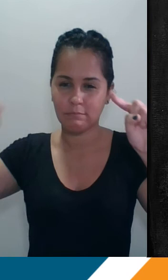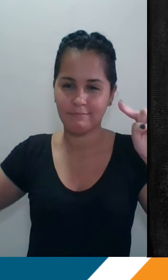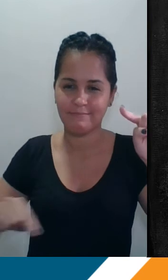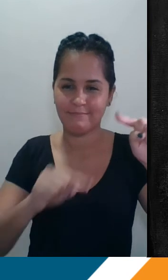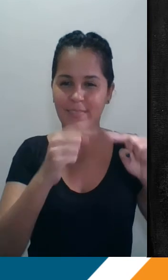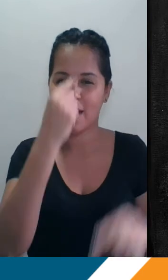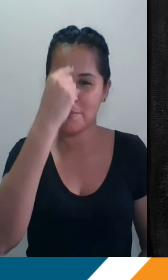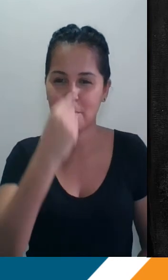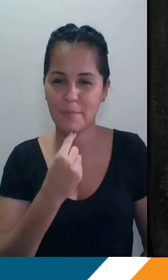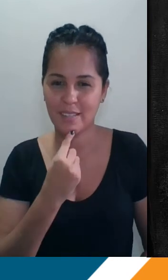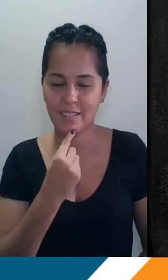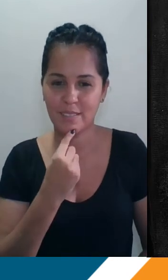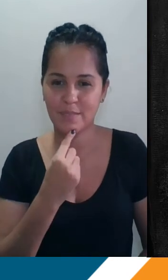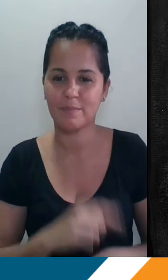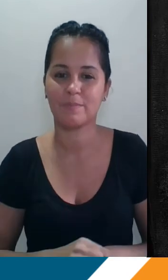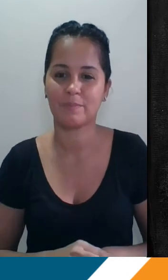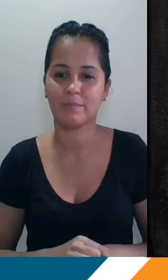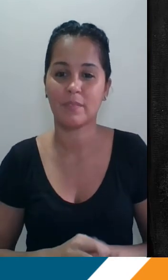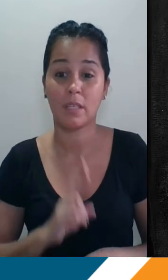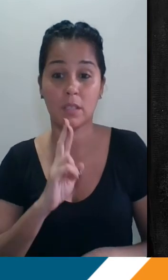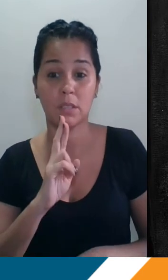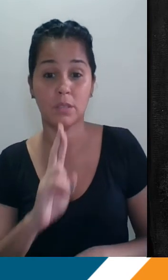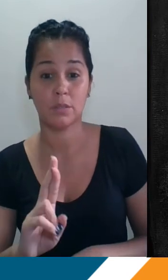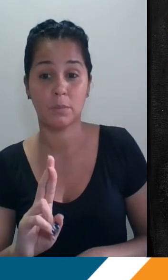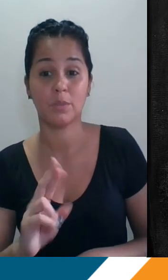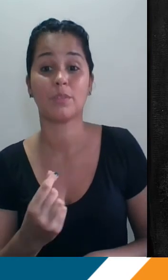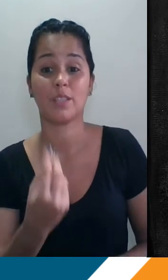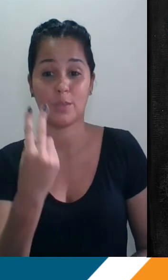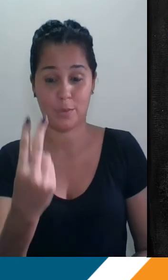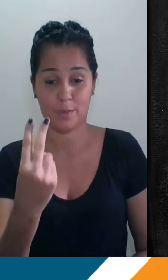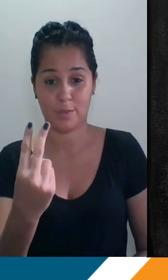círculo aqui em amarelo vai resultar no número 2,